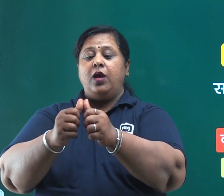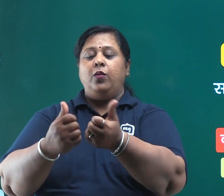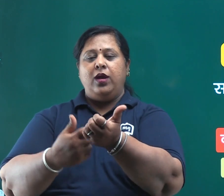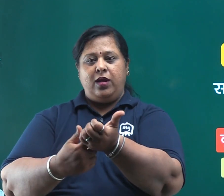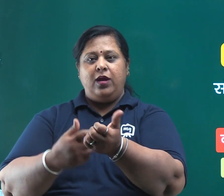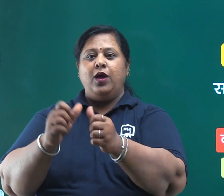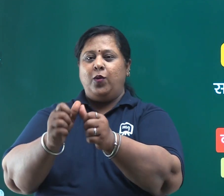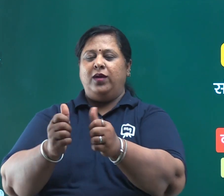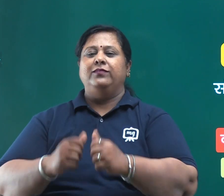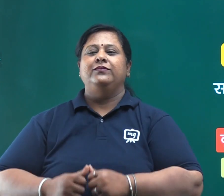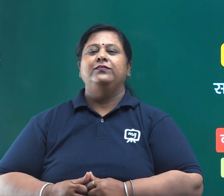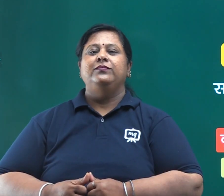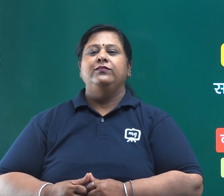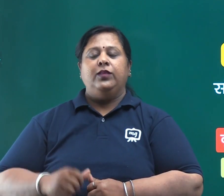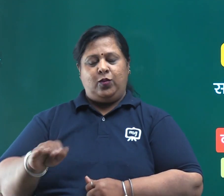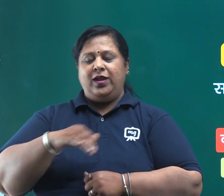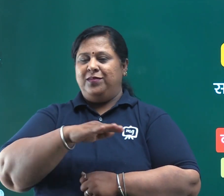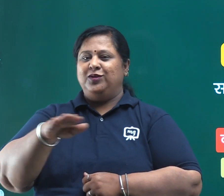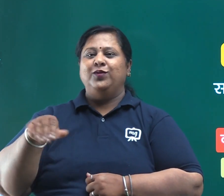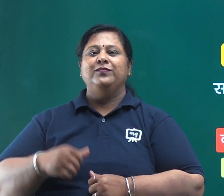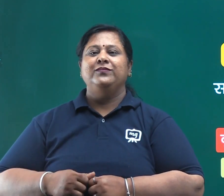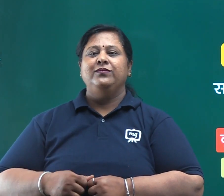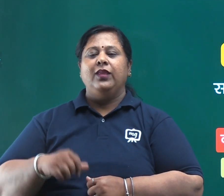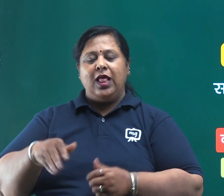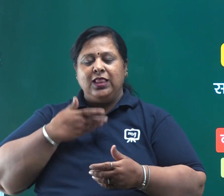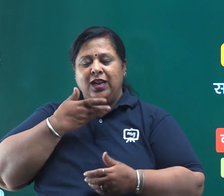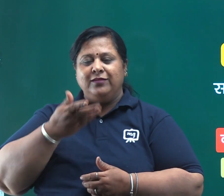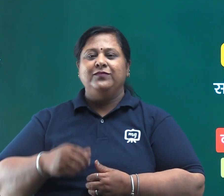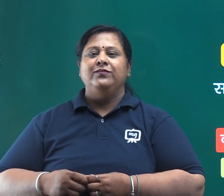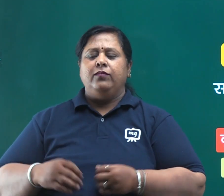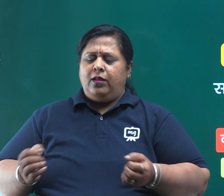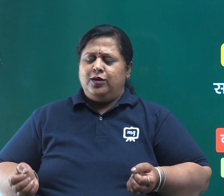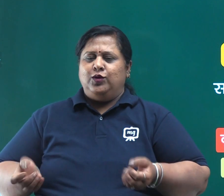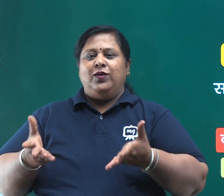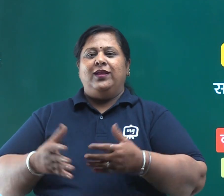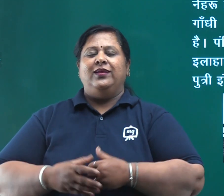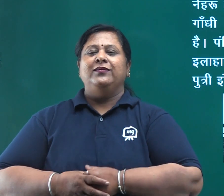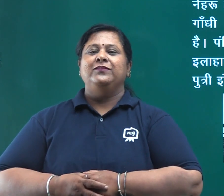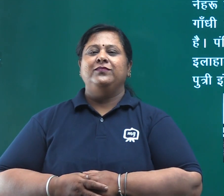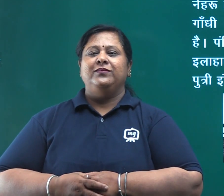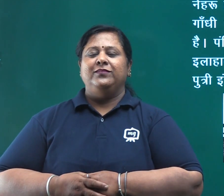अरोड़ा। तो आइए बच्चों, अध्ययन शुरू करते हैं।